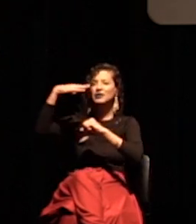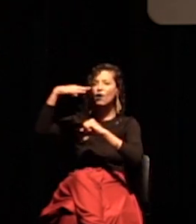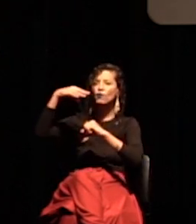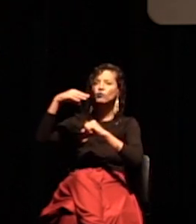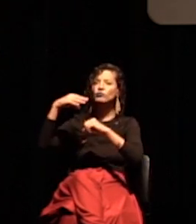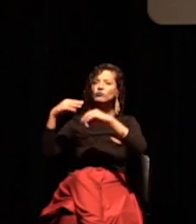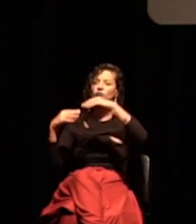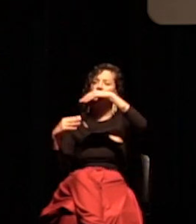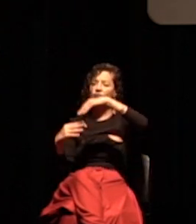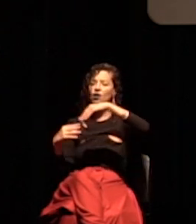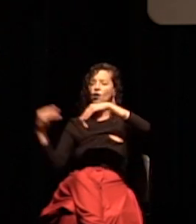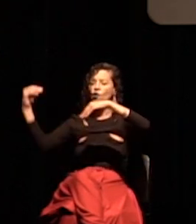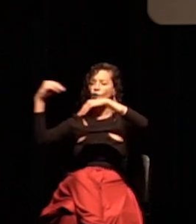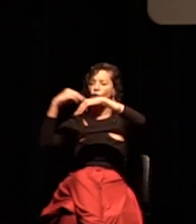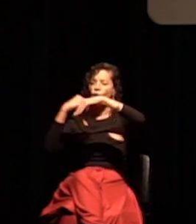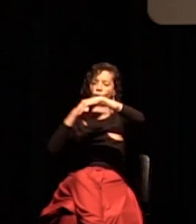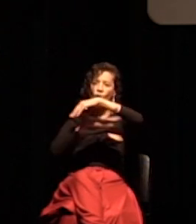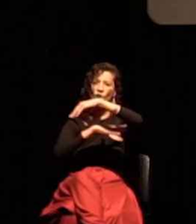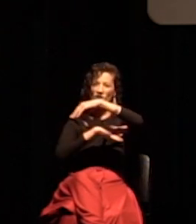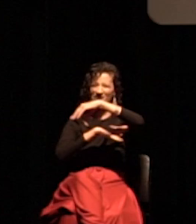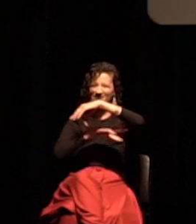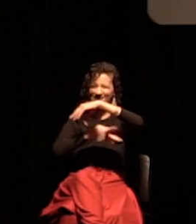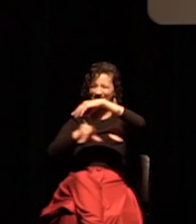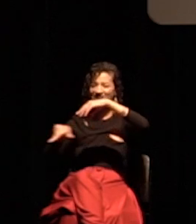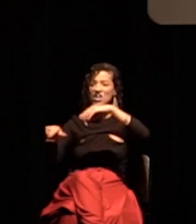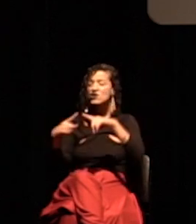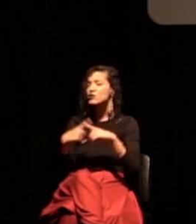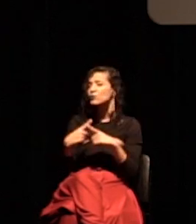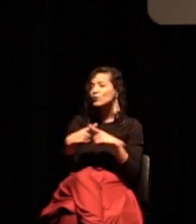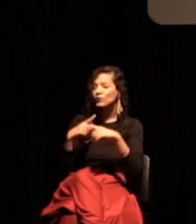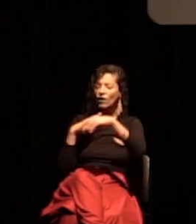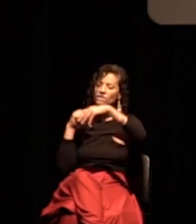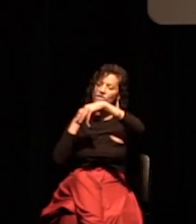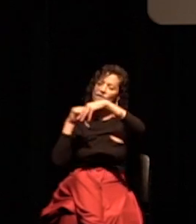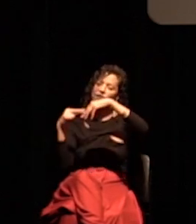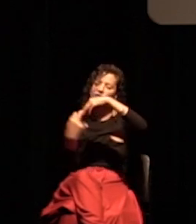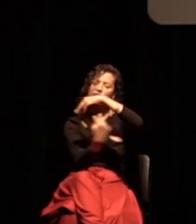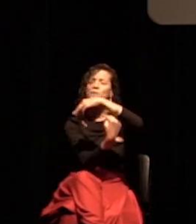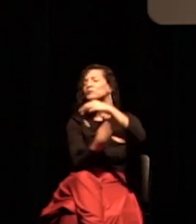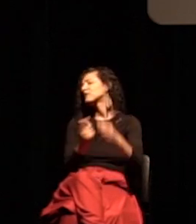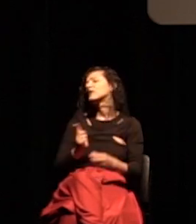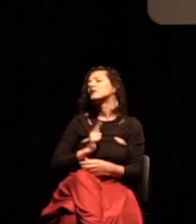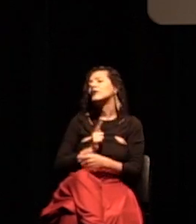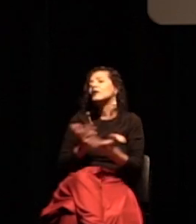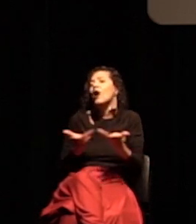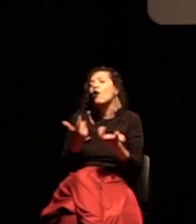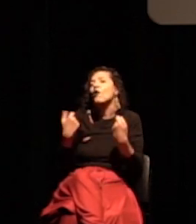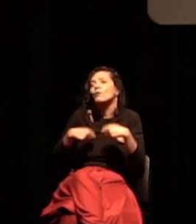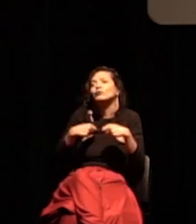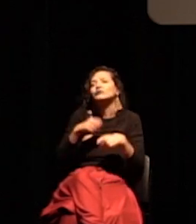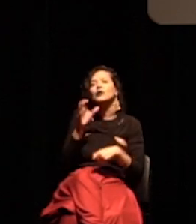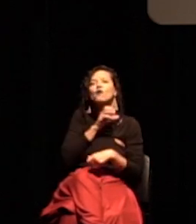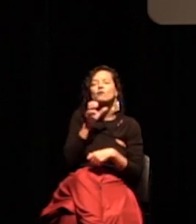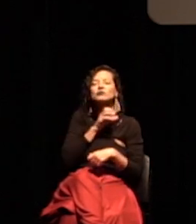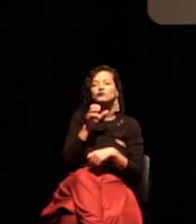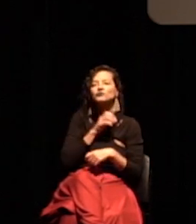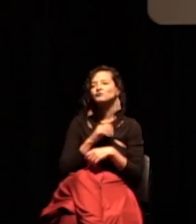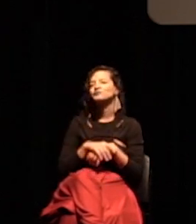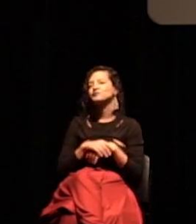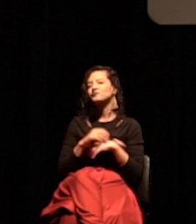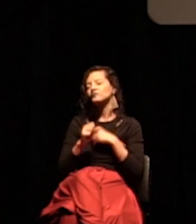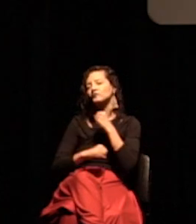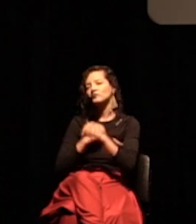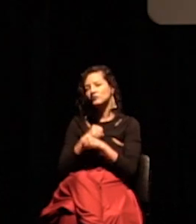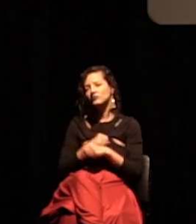Entendeu? Então, por que, que se tem uma pulsão, né, emergencial nos anos 70 e agora